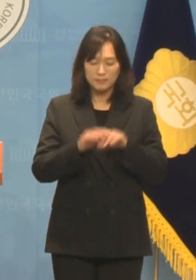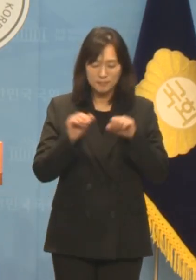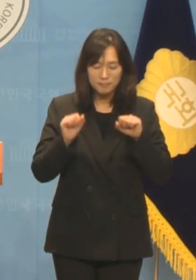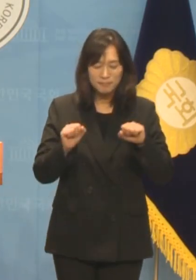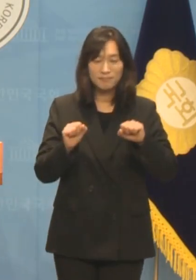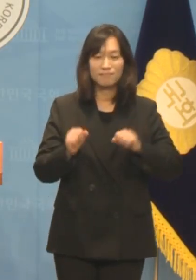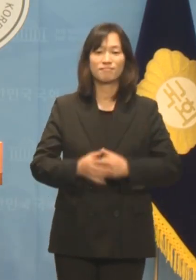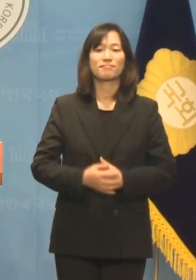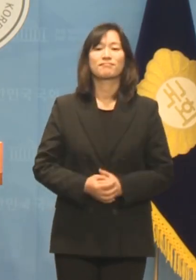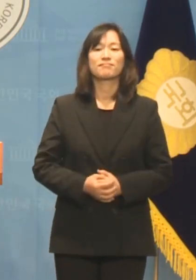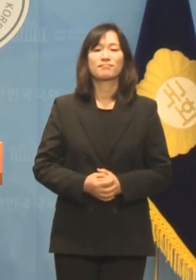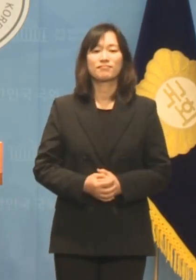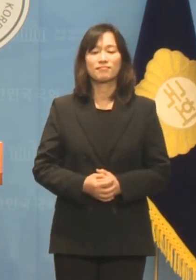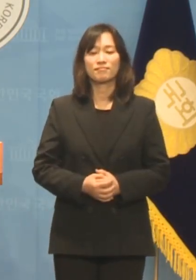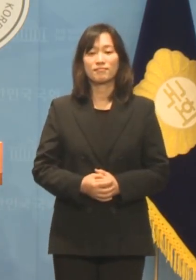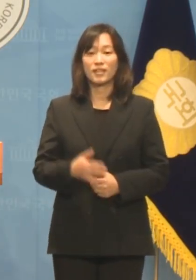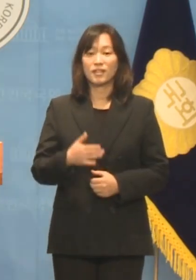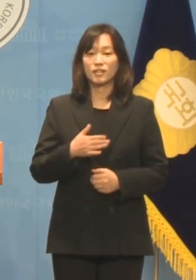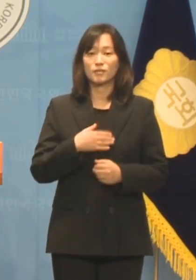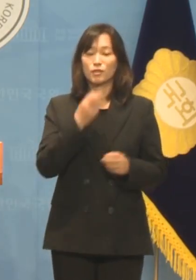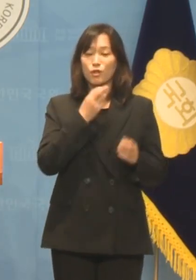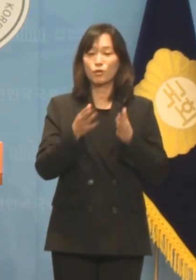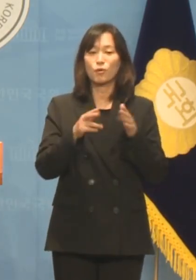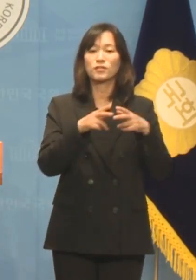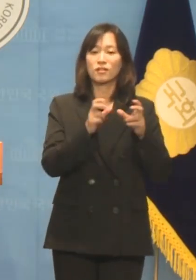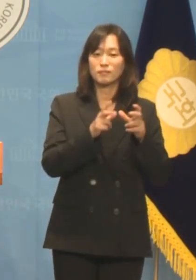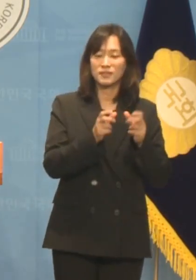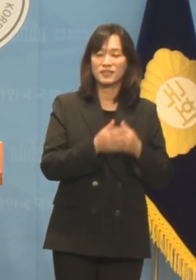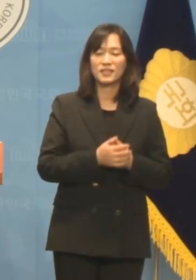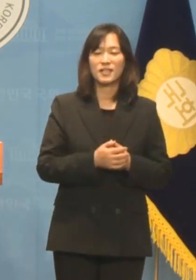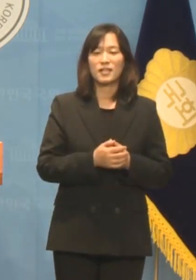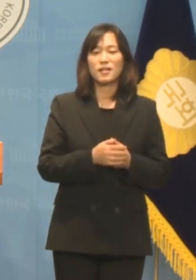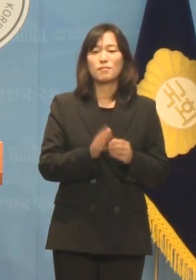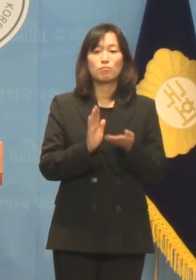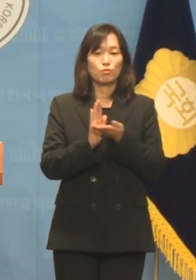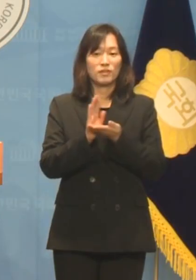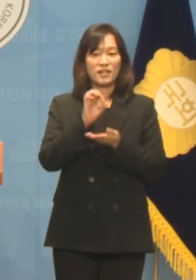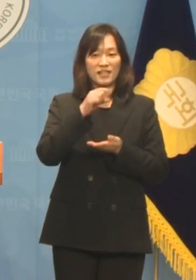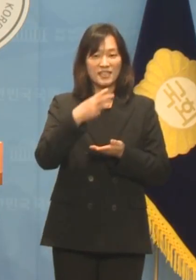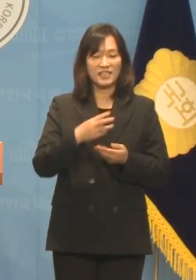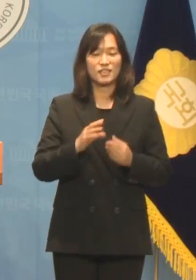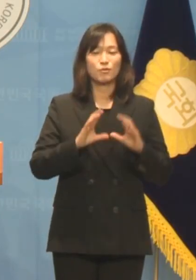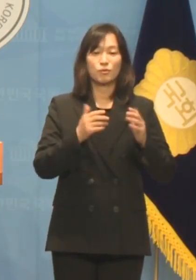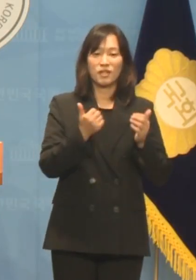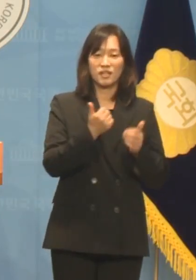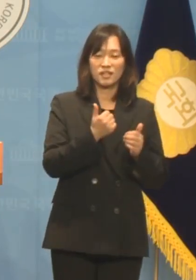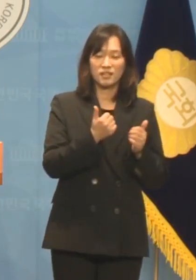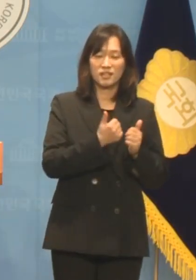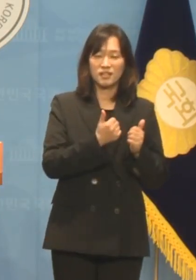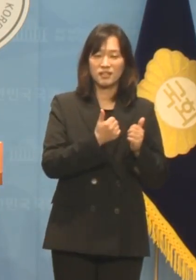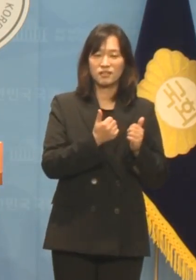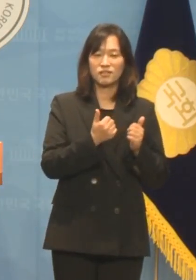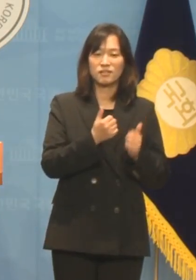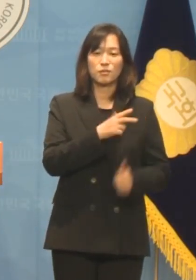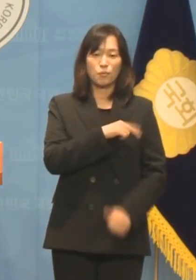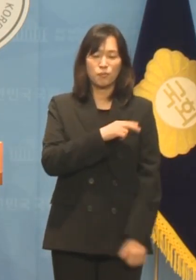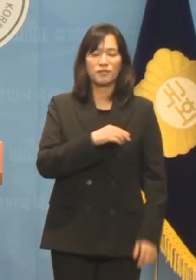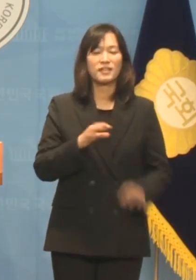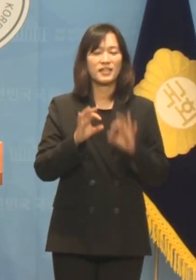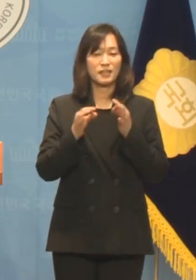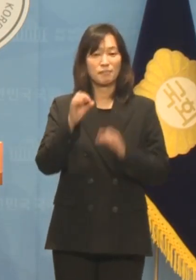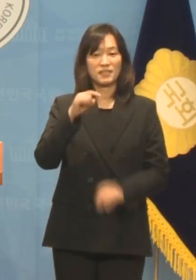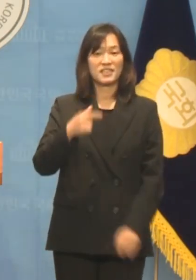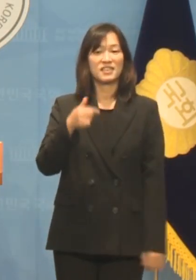안녕하십니까. 저는 경기도 성남시 분당을 국민의힘 국회의원 김은혜입니다.